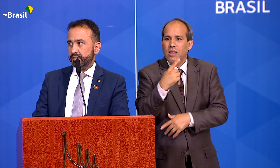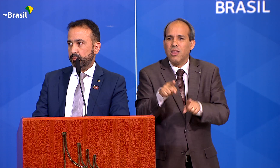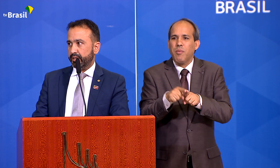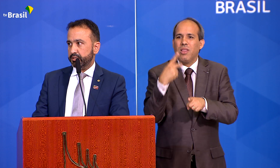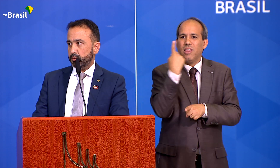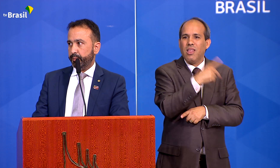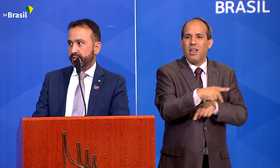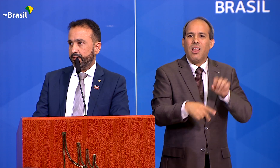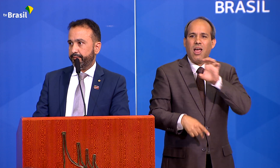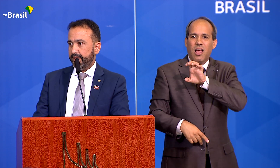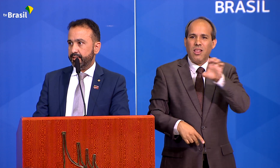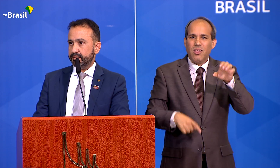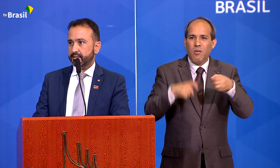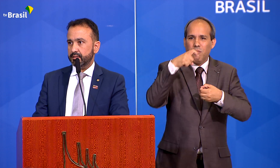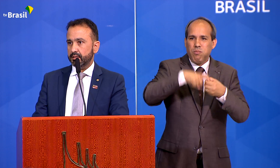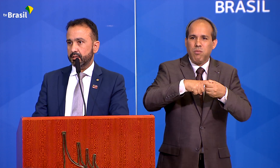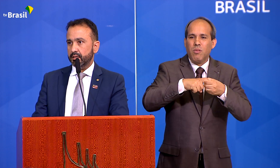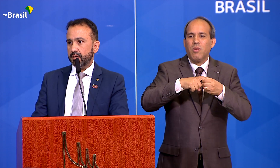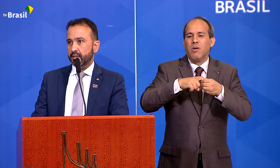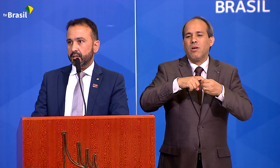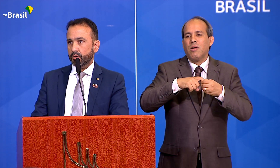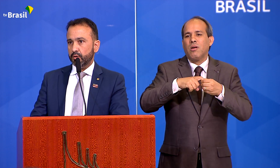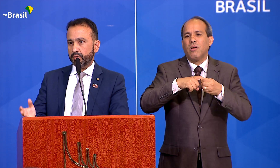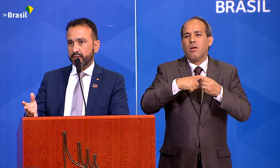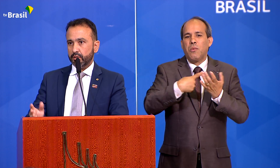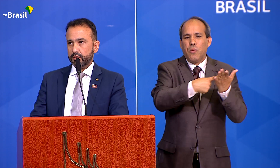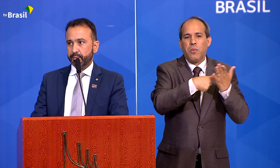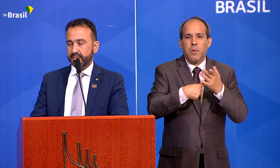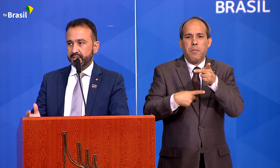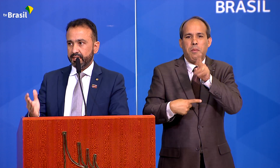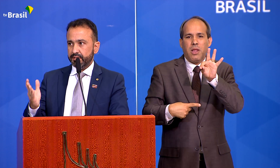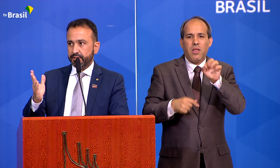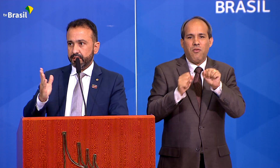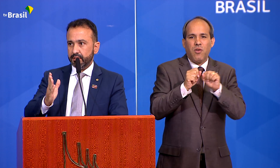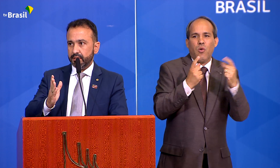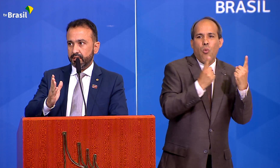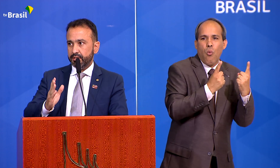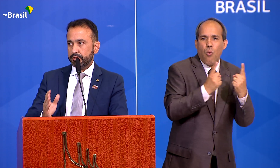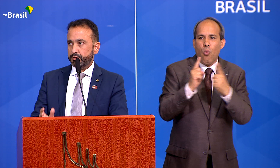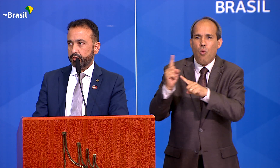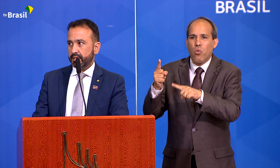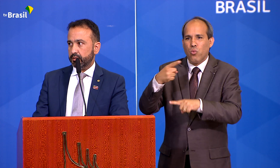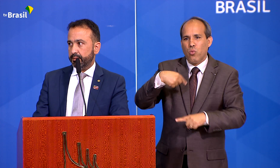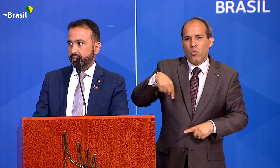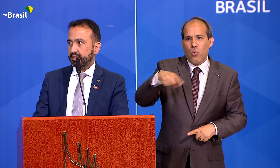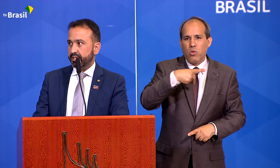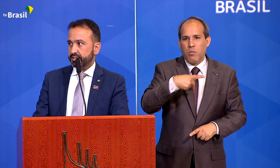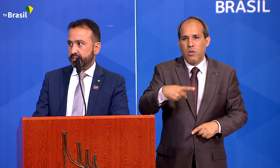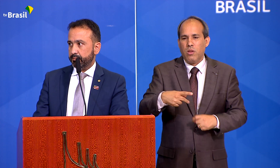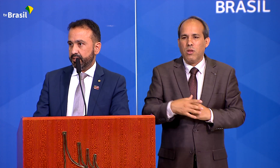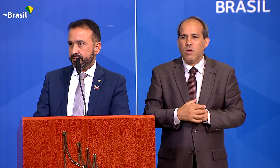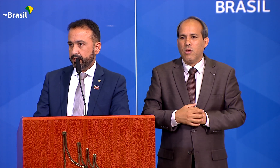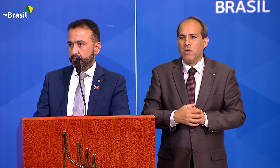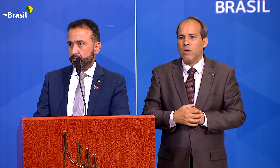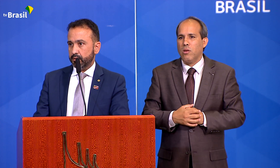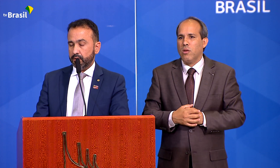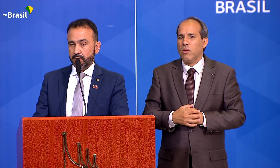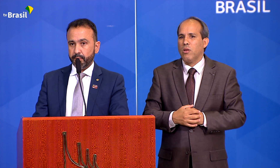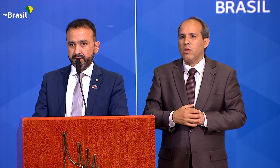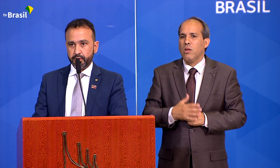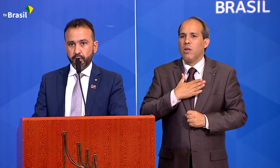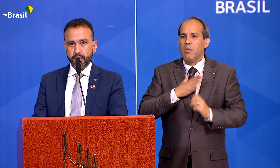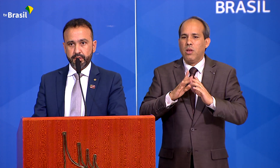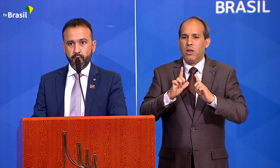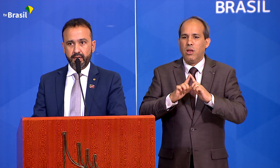esquerda através do partido do PT fez contra o nosso Presidente institucional da minha igreja Assembleia de